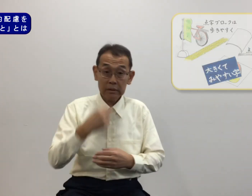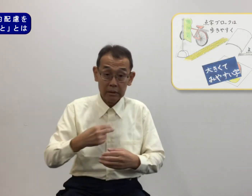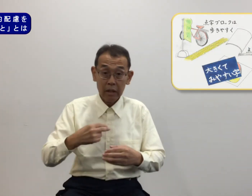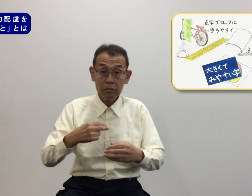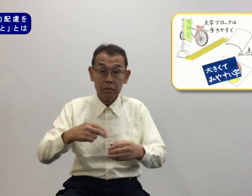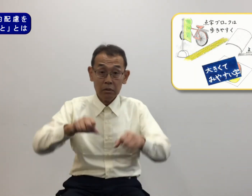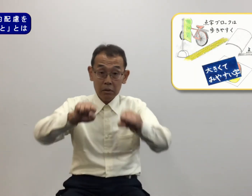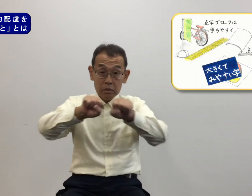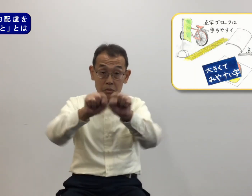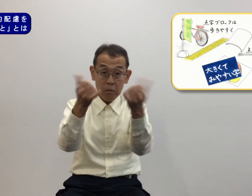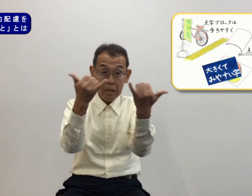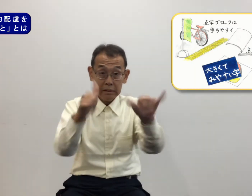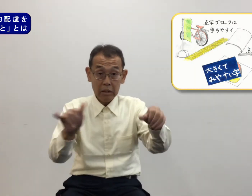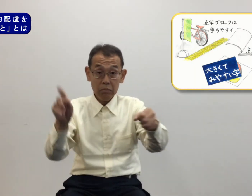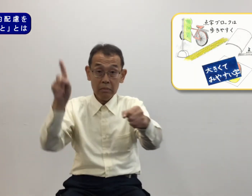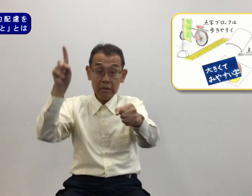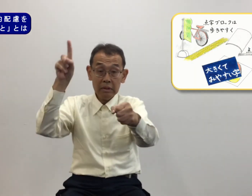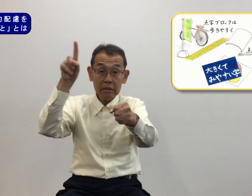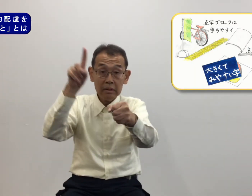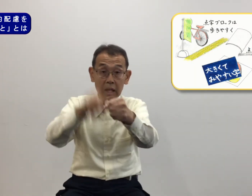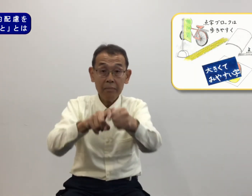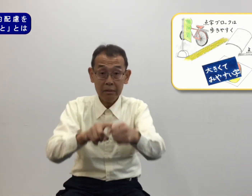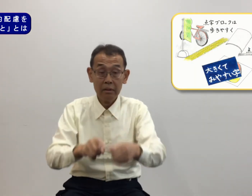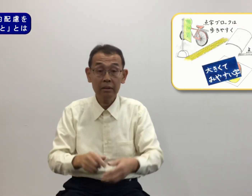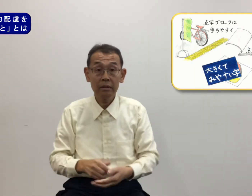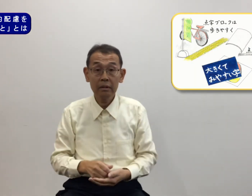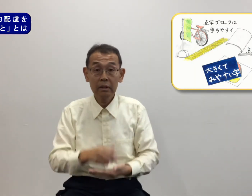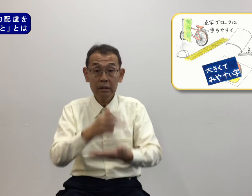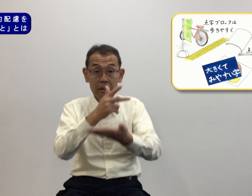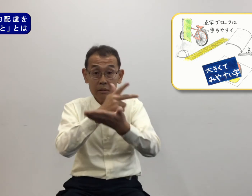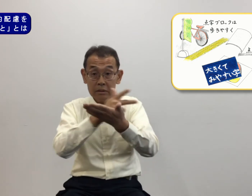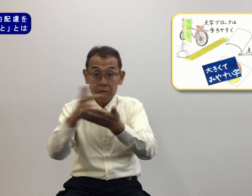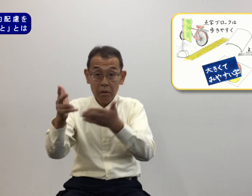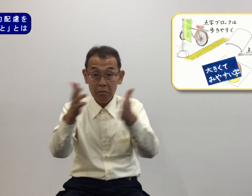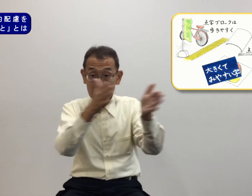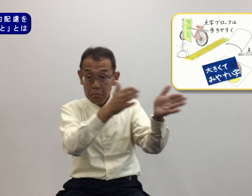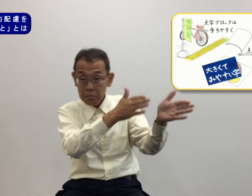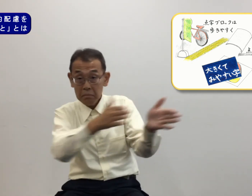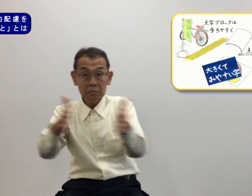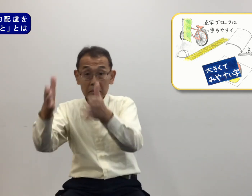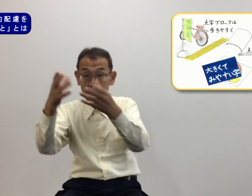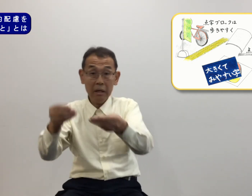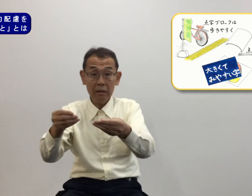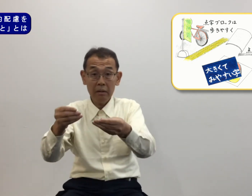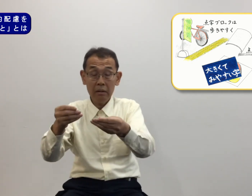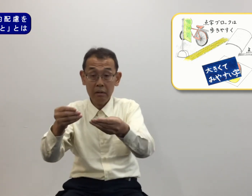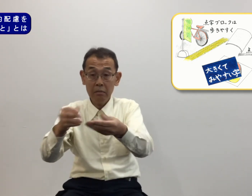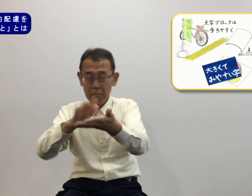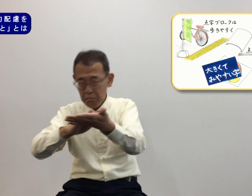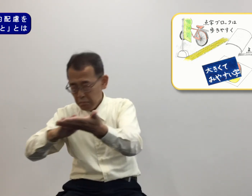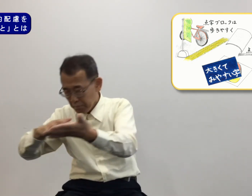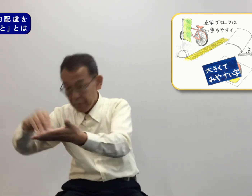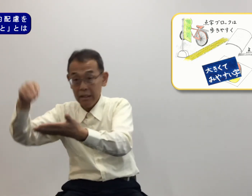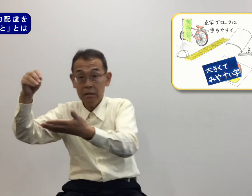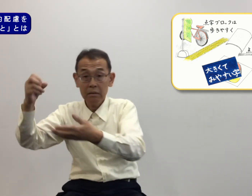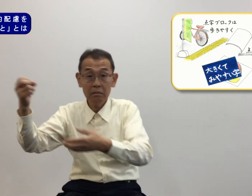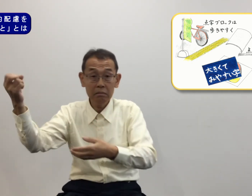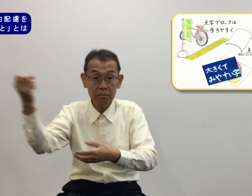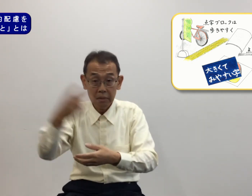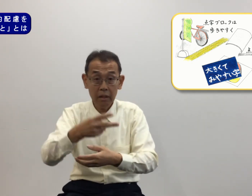視覚障害者のためには資料を準備する際に展示や拡大